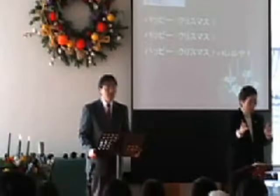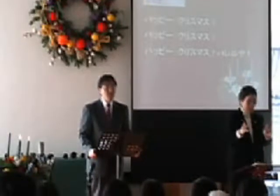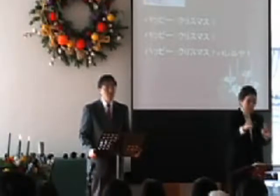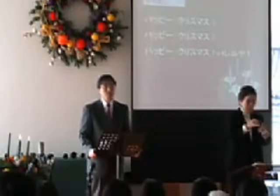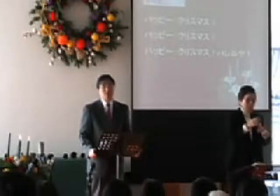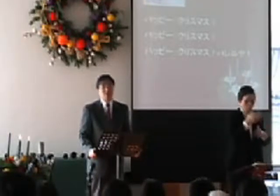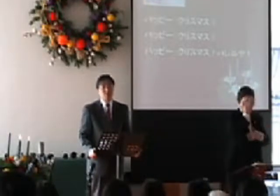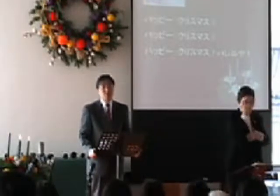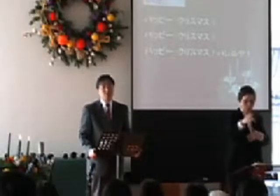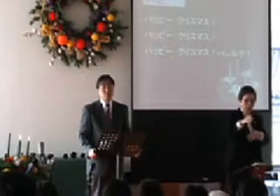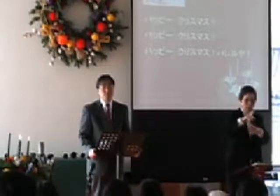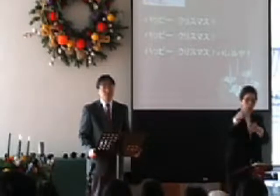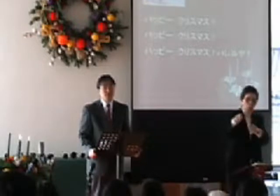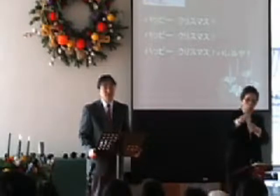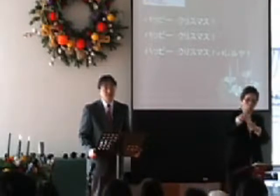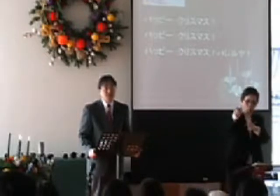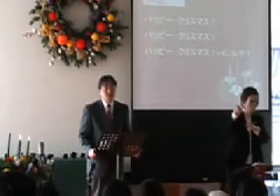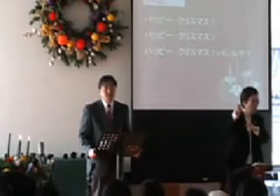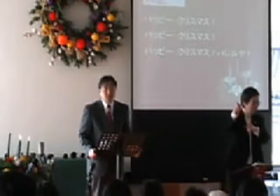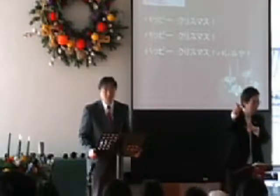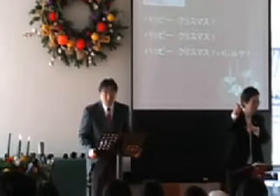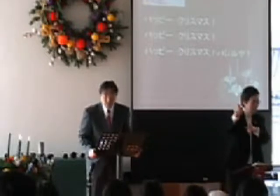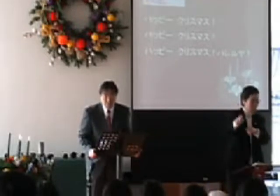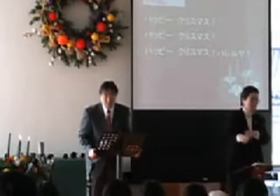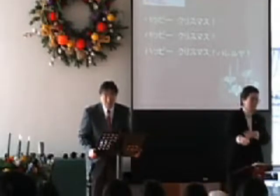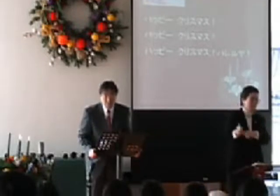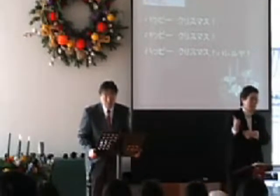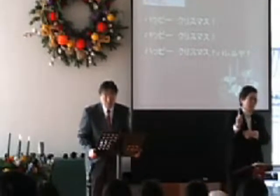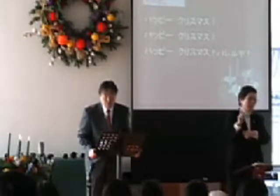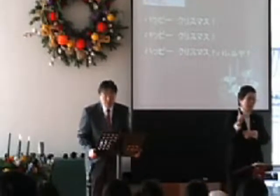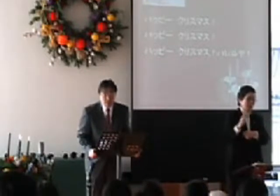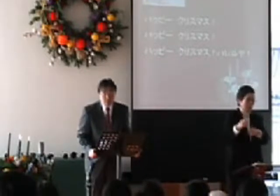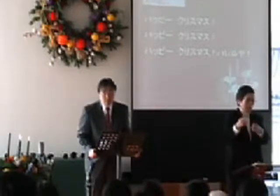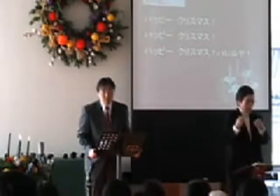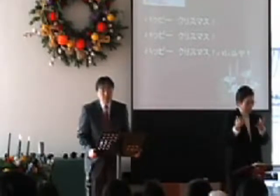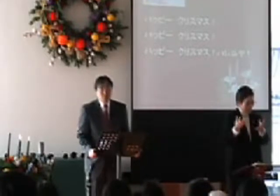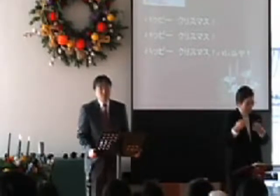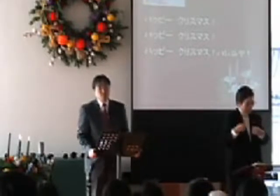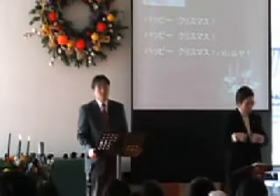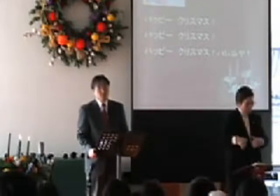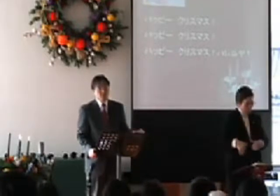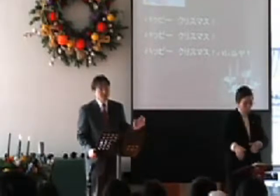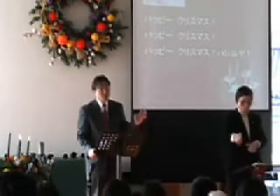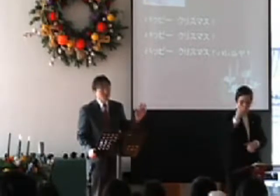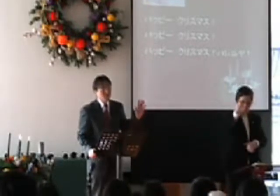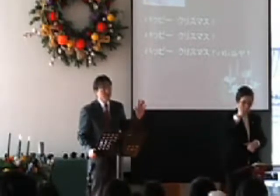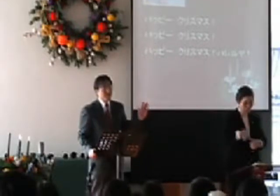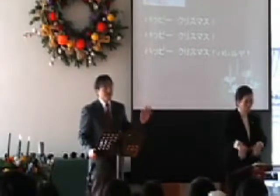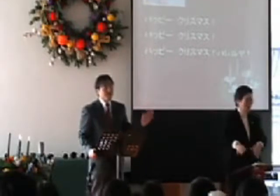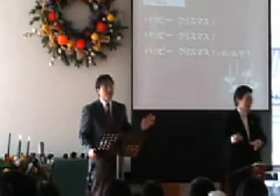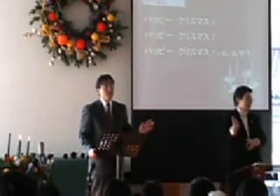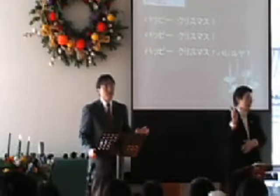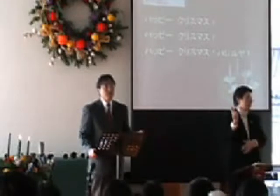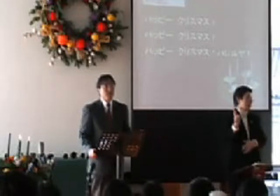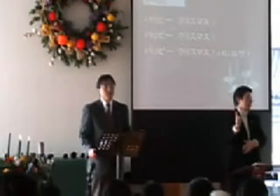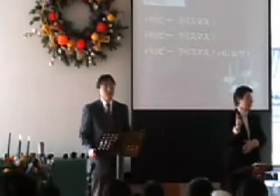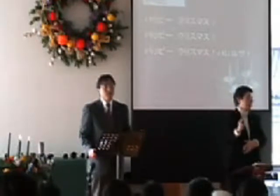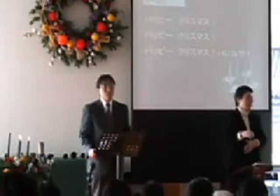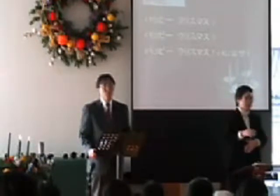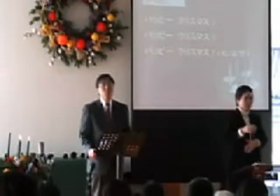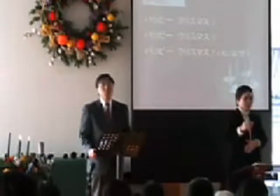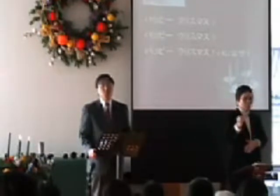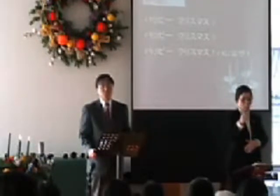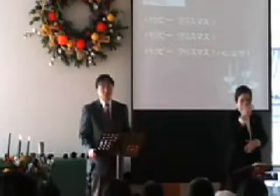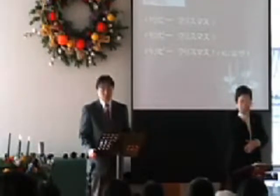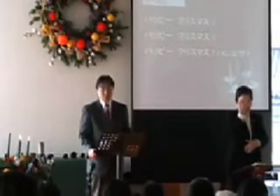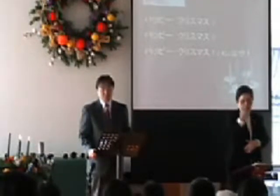様、西の方でものすごい星が出てます。あれはきっとイスラエルのあたりで